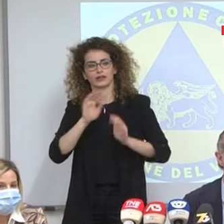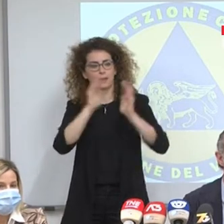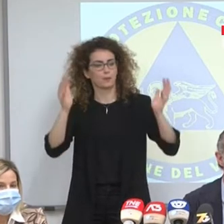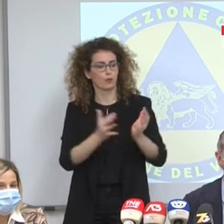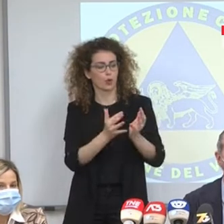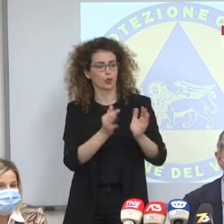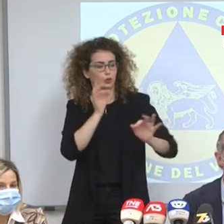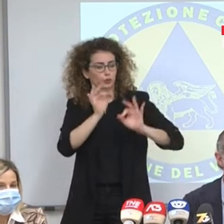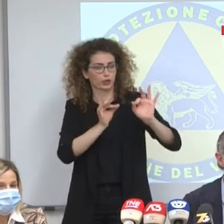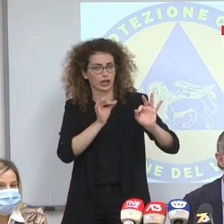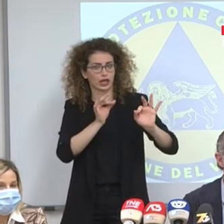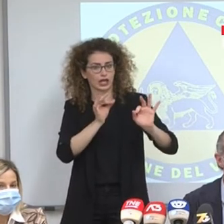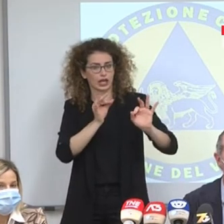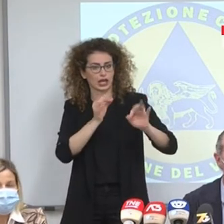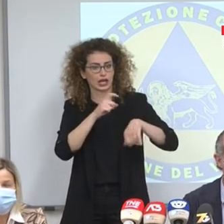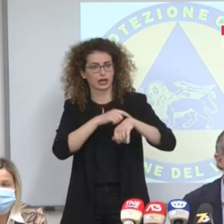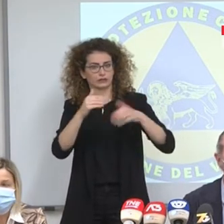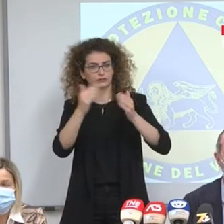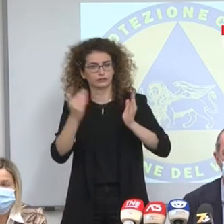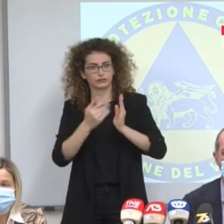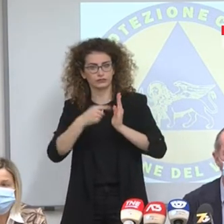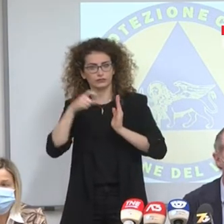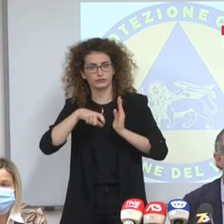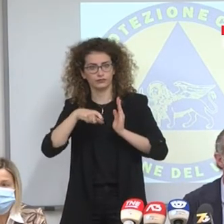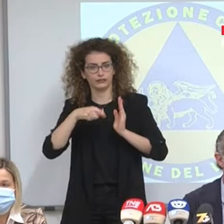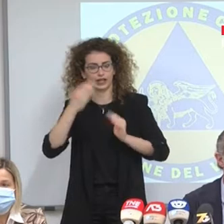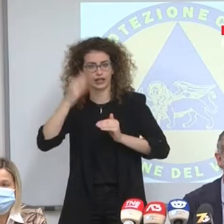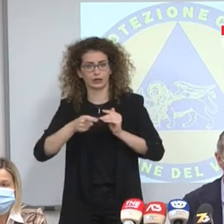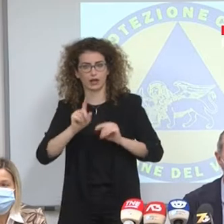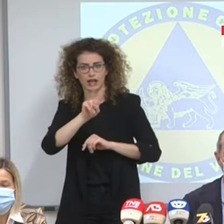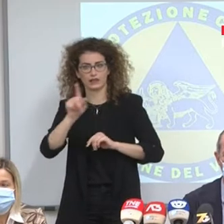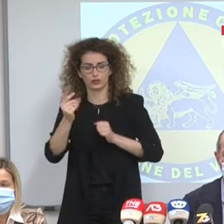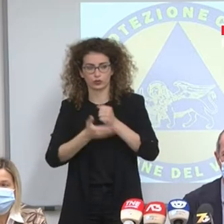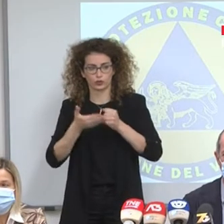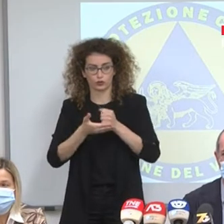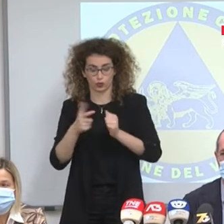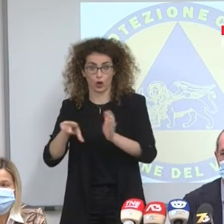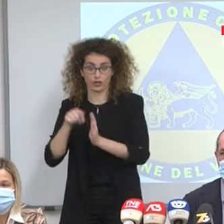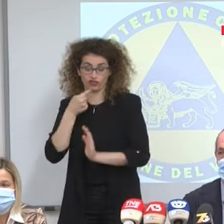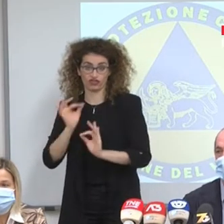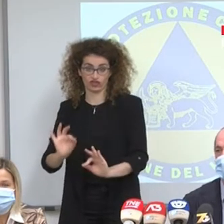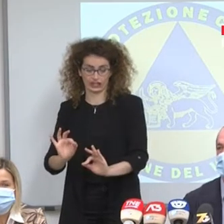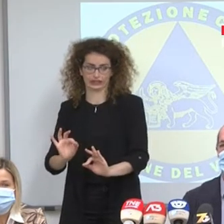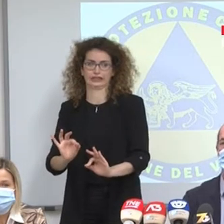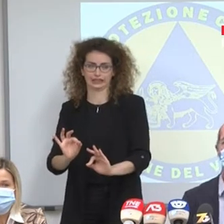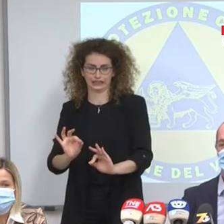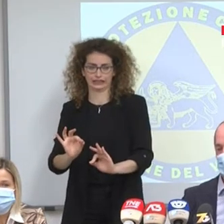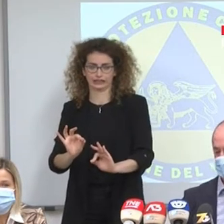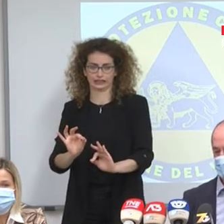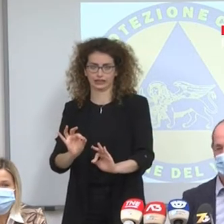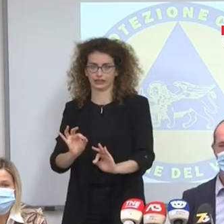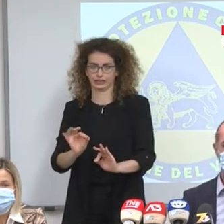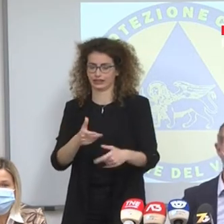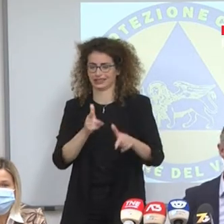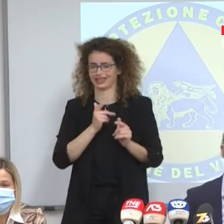intero che il coprifuoco resterà fino al 21 di giugno, come previsto dal decreto. E quindi la zona bianca di